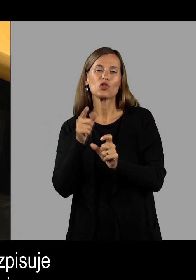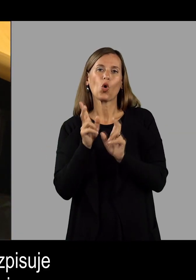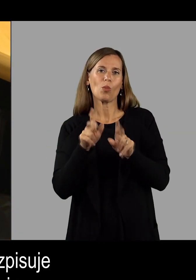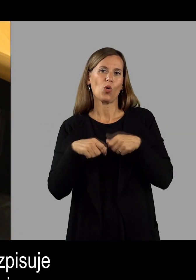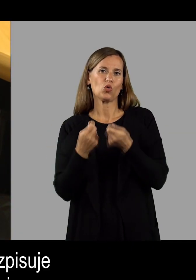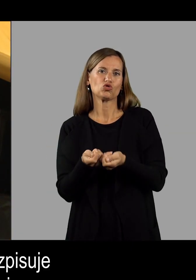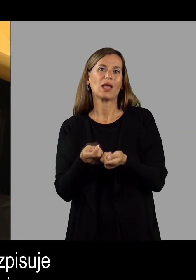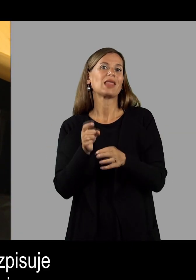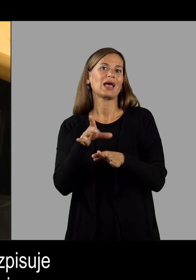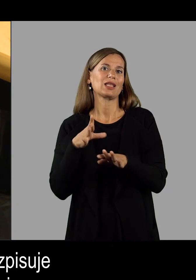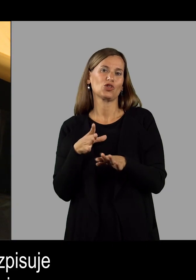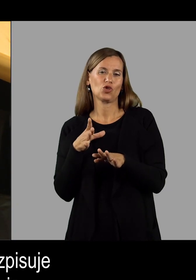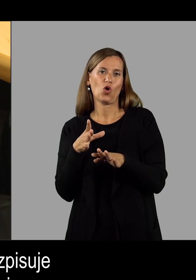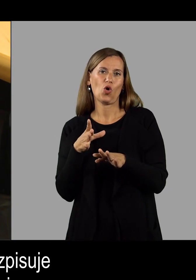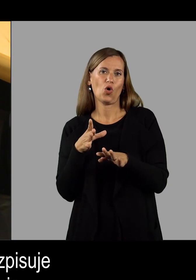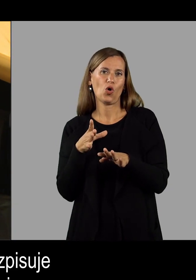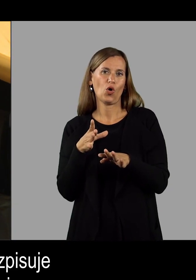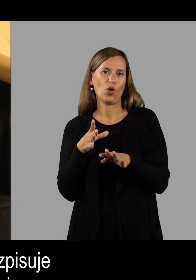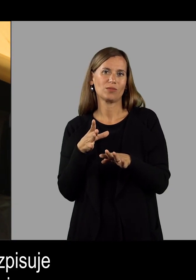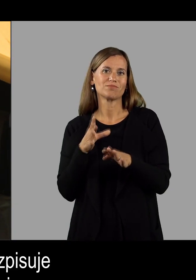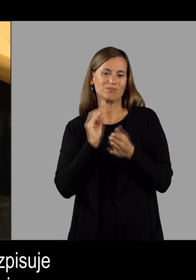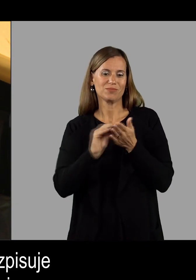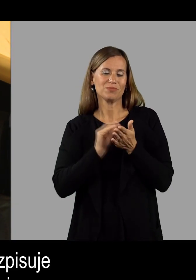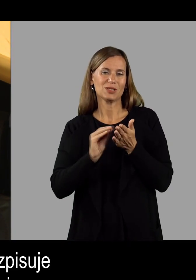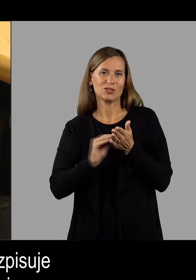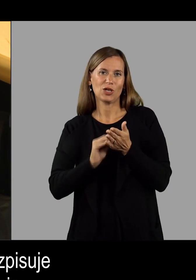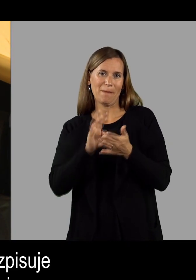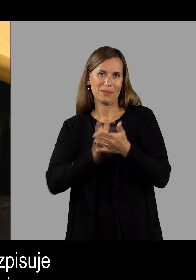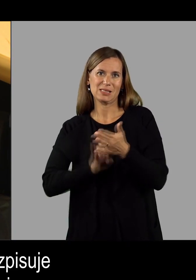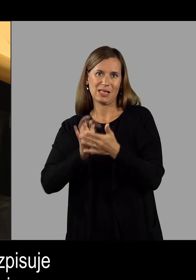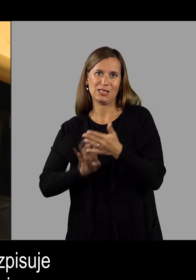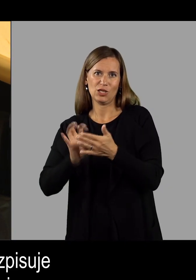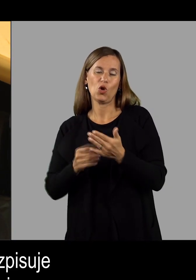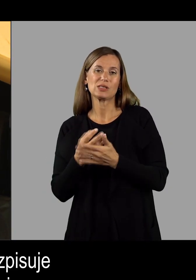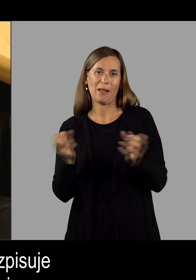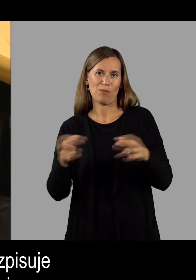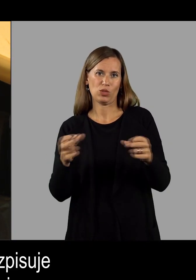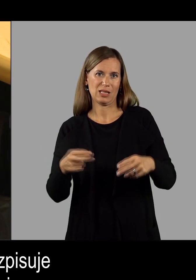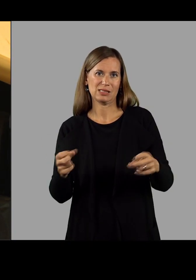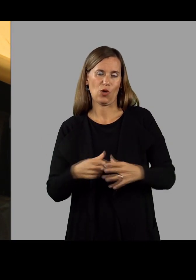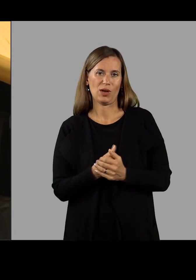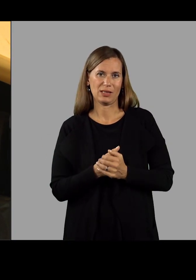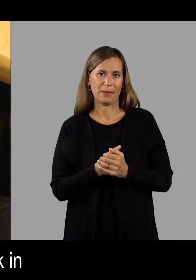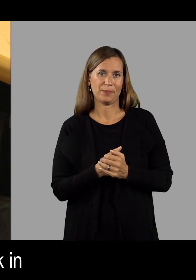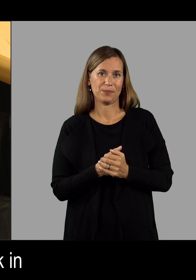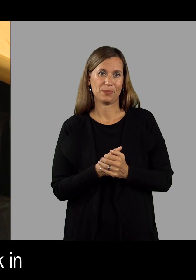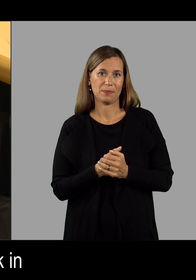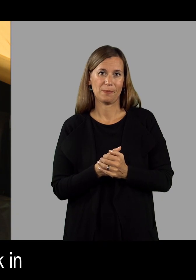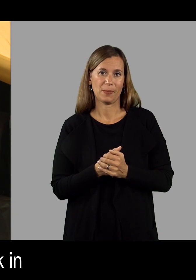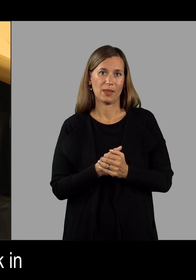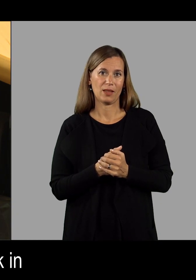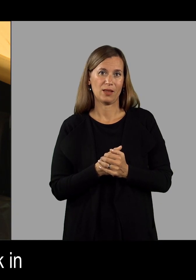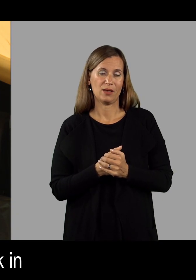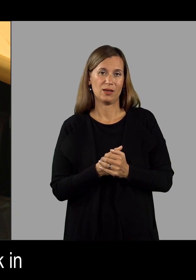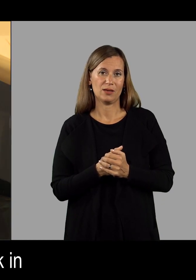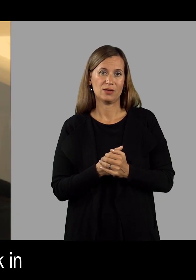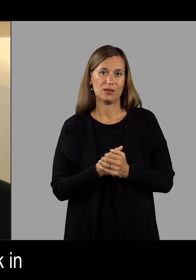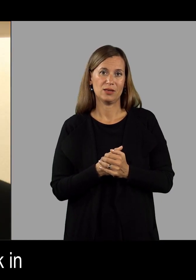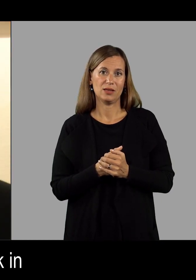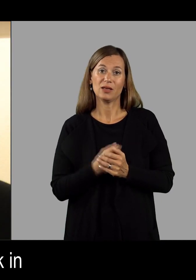ima, kar pomeni, da je postavitev tipk optimalna in se pravi, s temi tipkami nekako